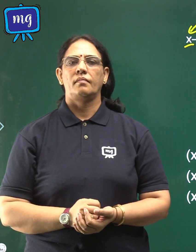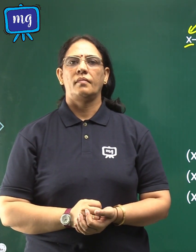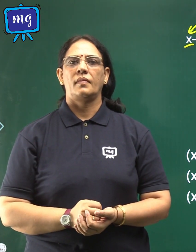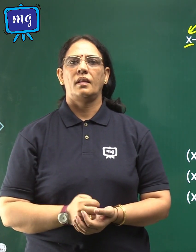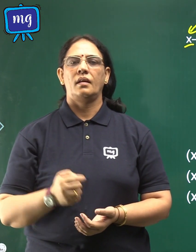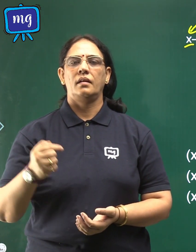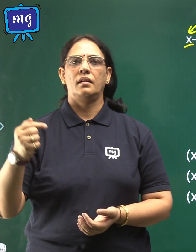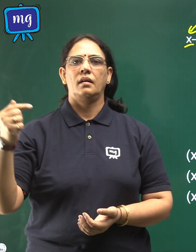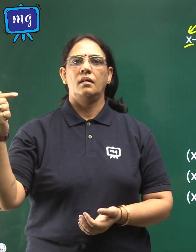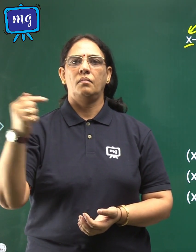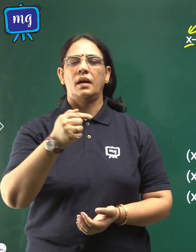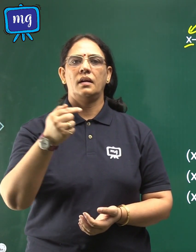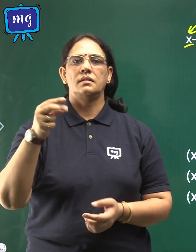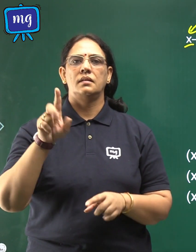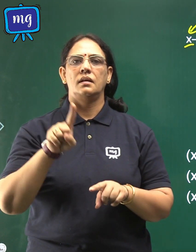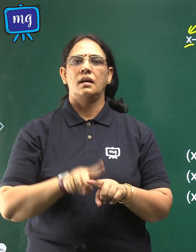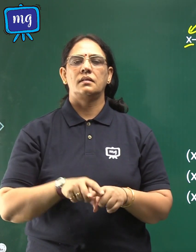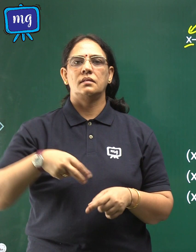माइनस एक्स स्क्वायर में भाग देंगे